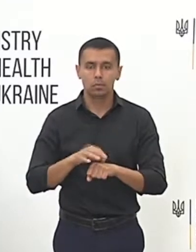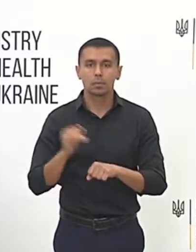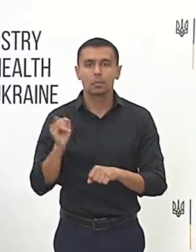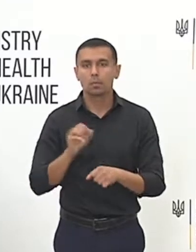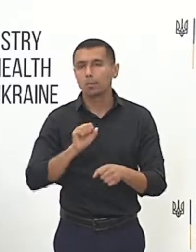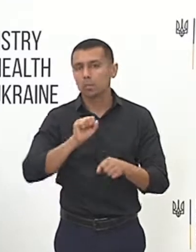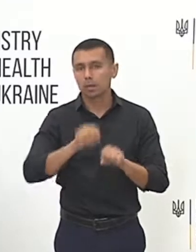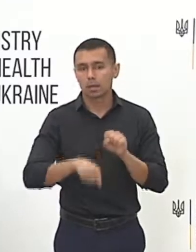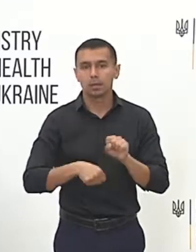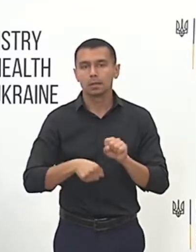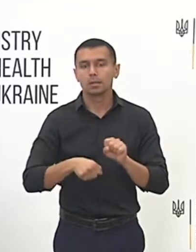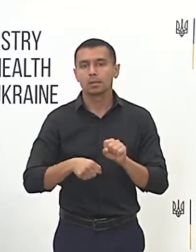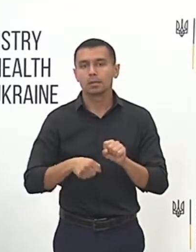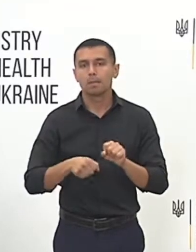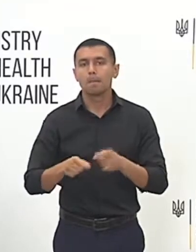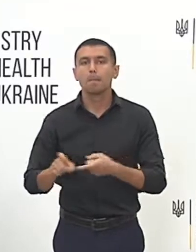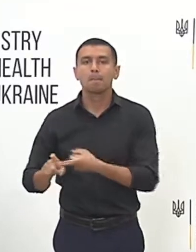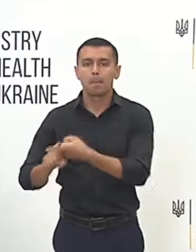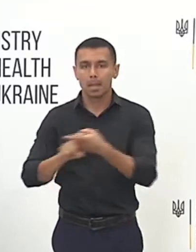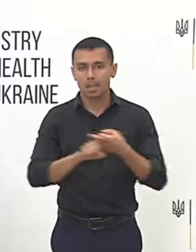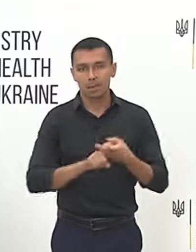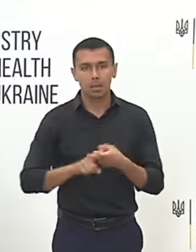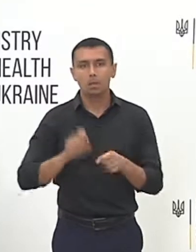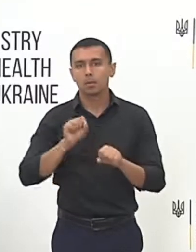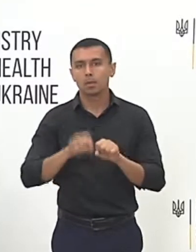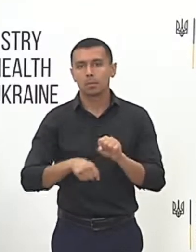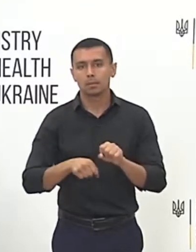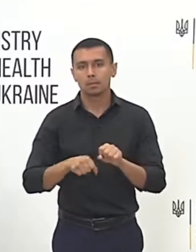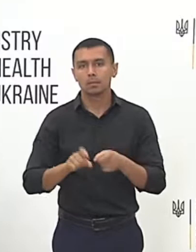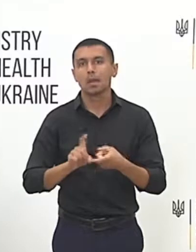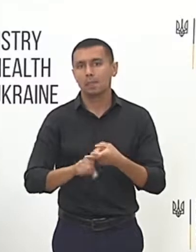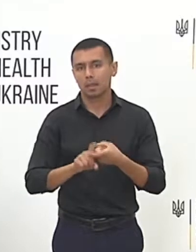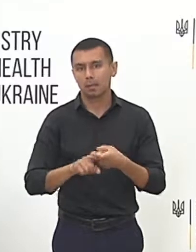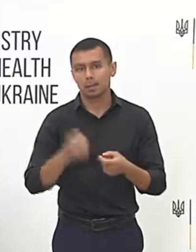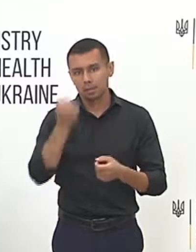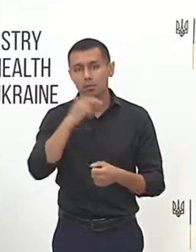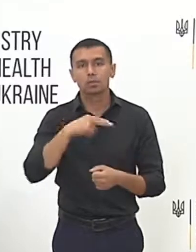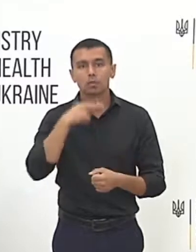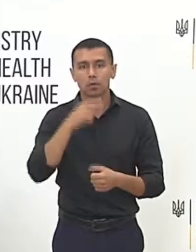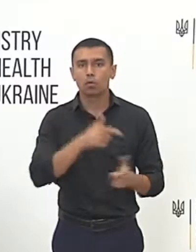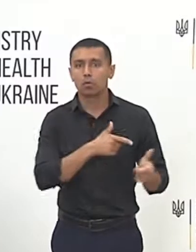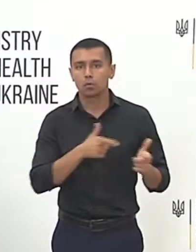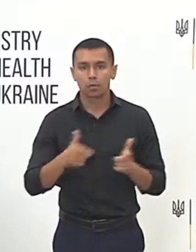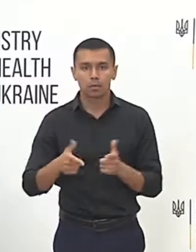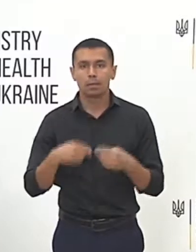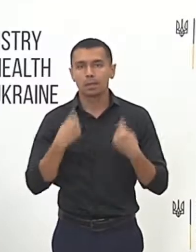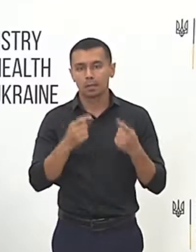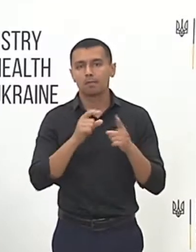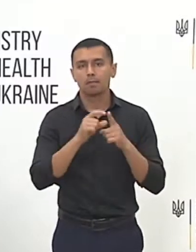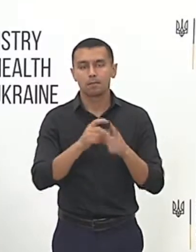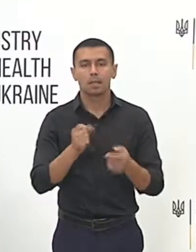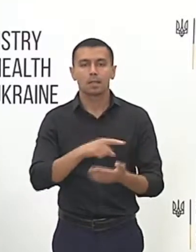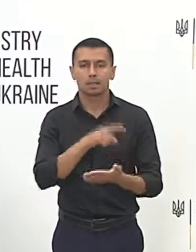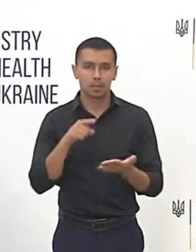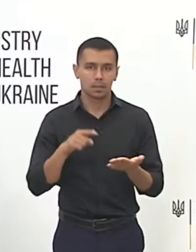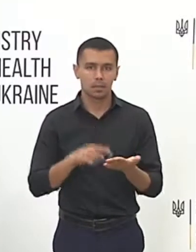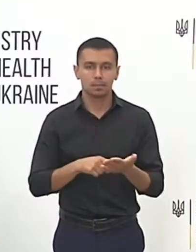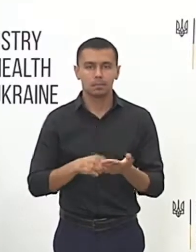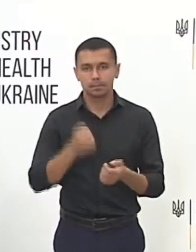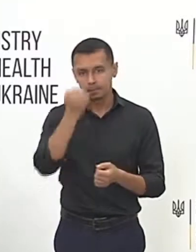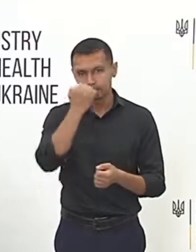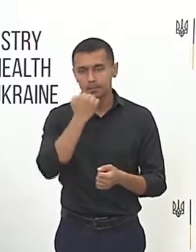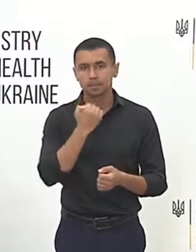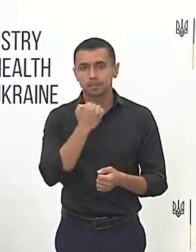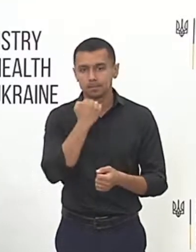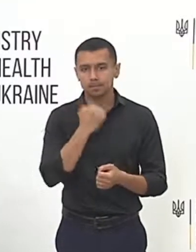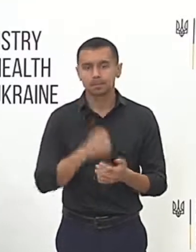і подолати пандемію і подолати епідемію. Дякую за увагу і готовий надати відповіді на запитання. Дякую,